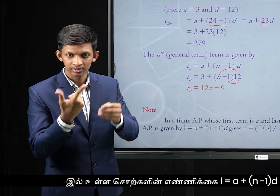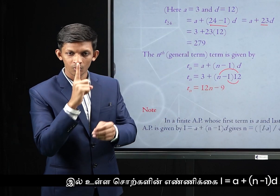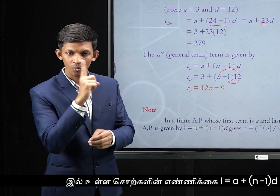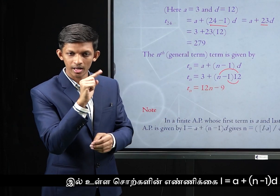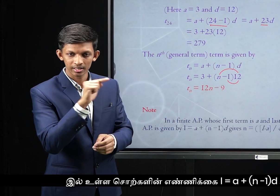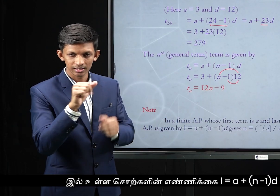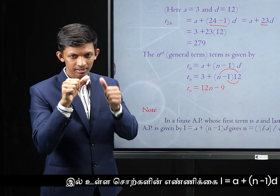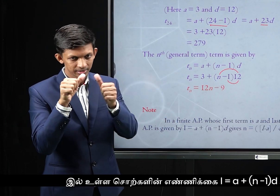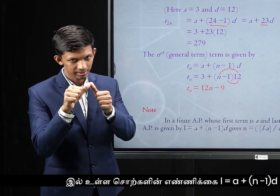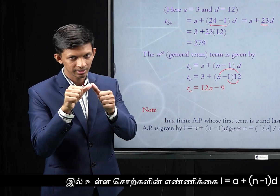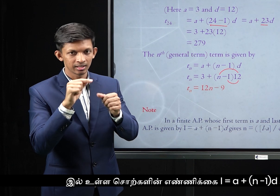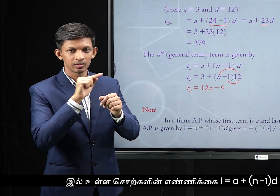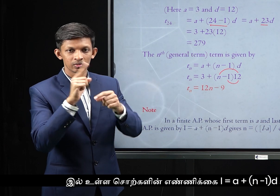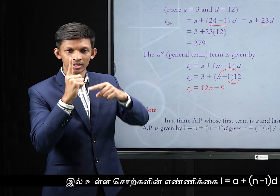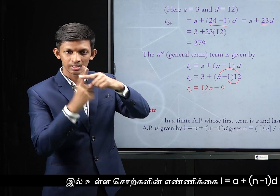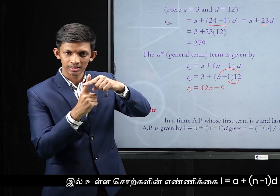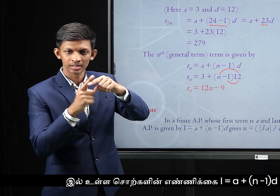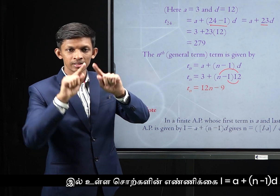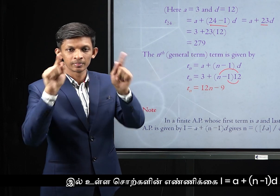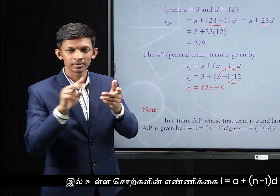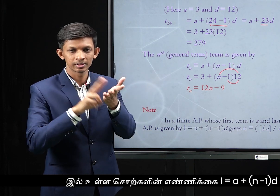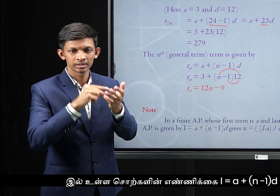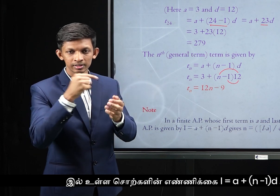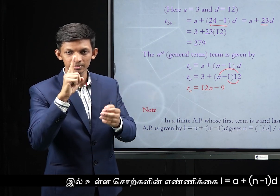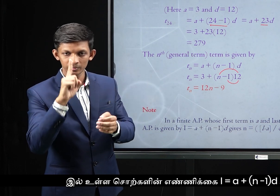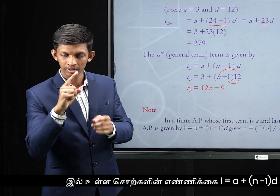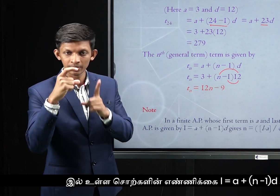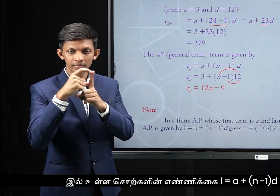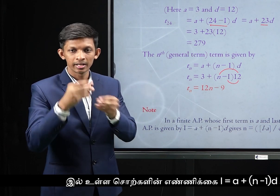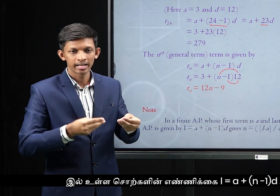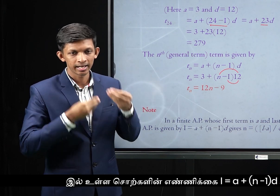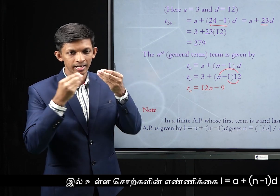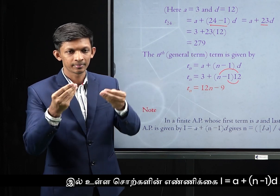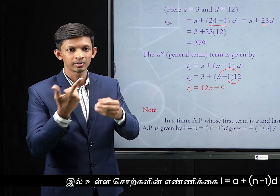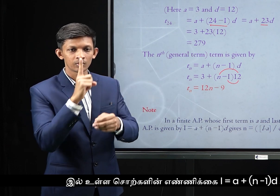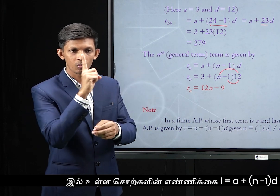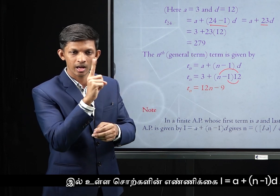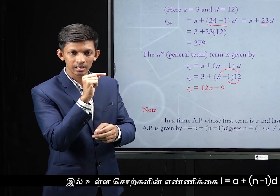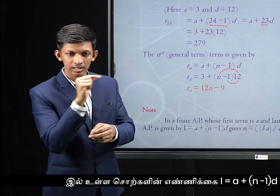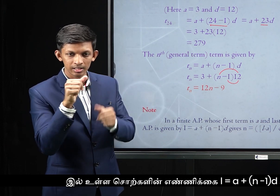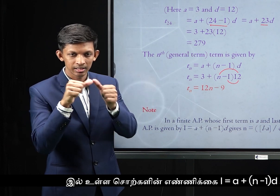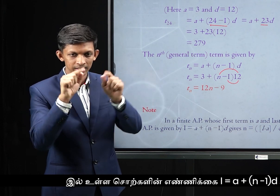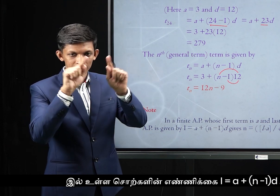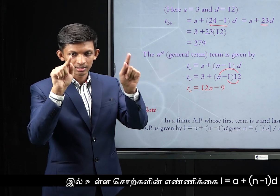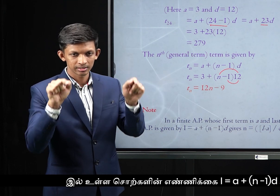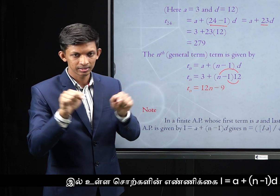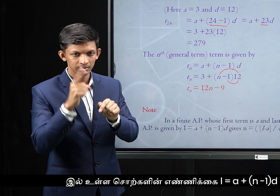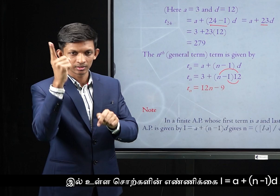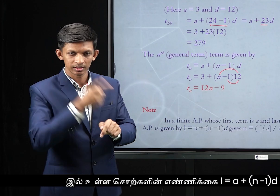உள்ள சொற்களின் எண்ணிக்கை எல் ஈடு ஏ கூட்டல் அடைப்புக்குறிக்குள் n கழித்தல் 1 டி